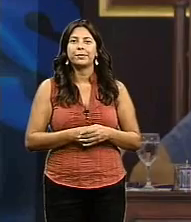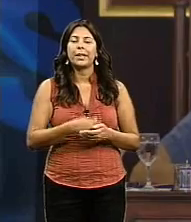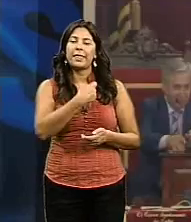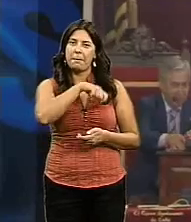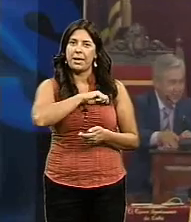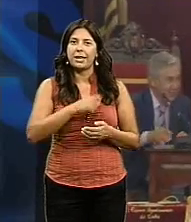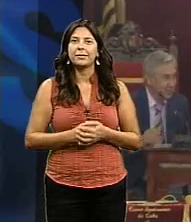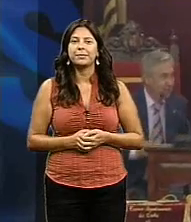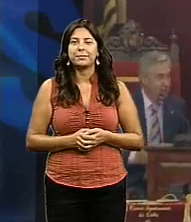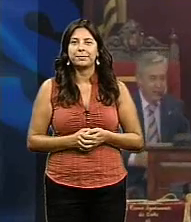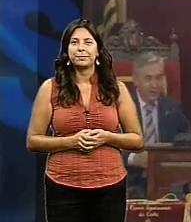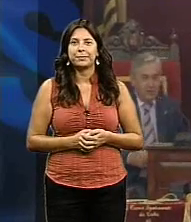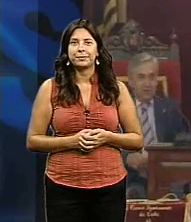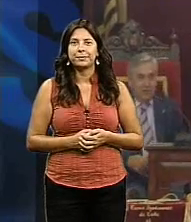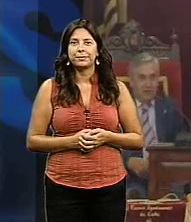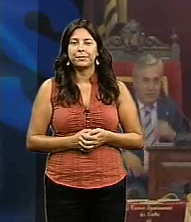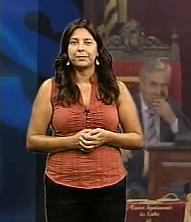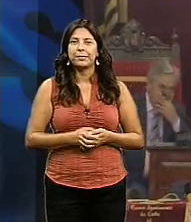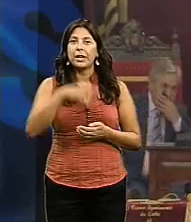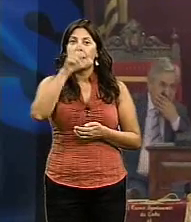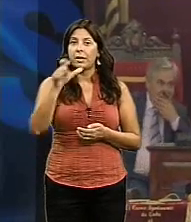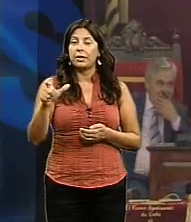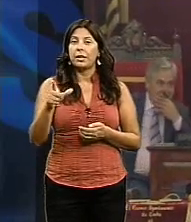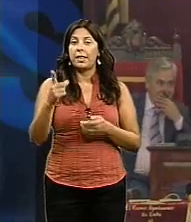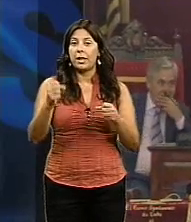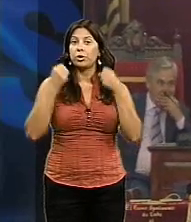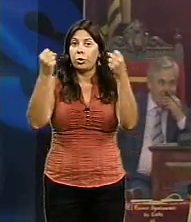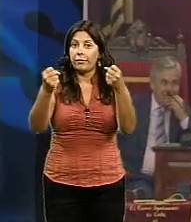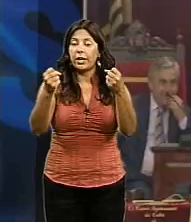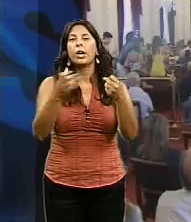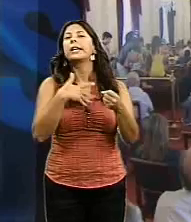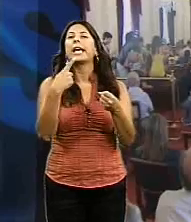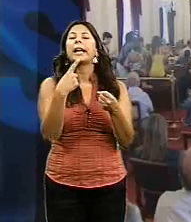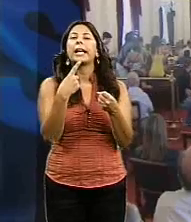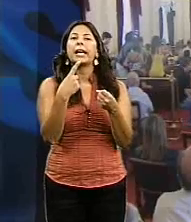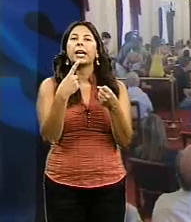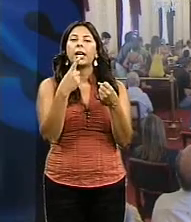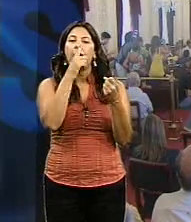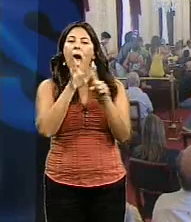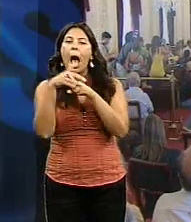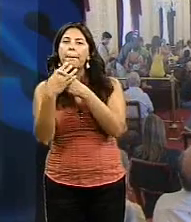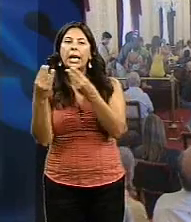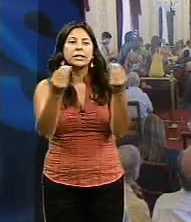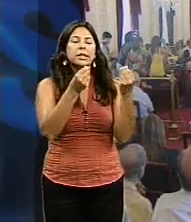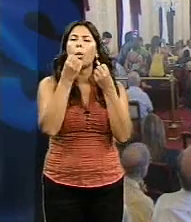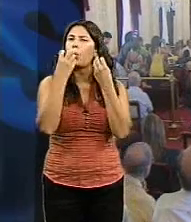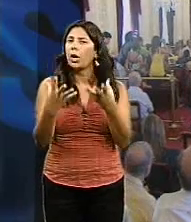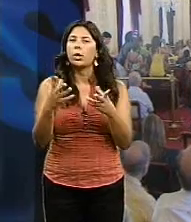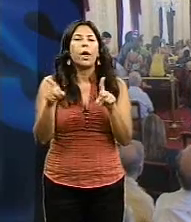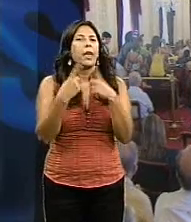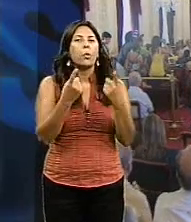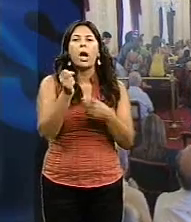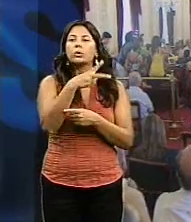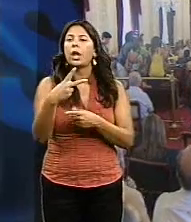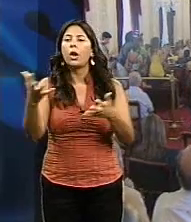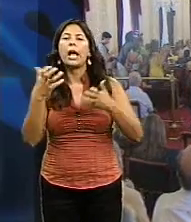nacional. El anfitrión del trofeo confía en que, como en años anteriores, el ambiente será, al margen de resultados deportivos, el auténtico protagonista